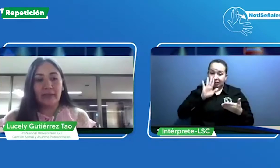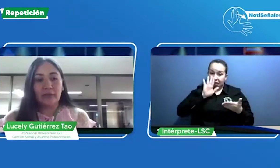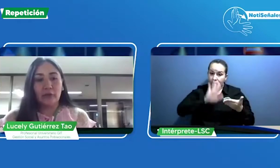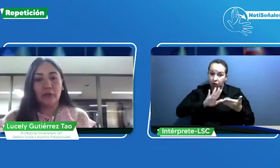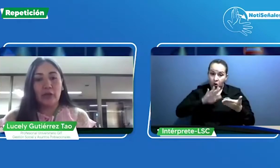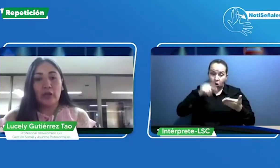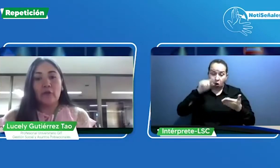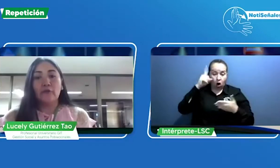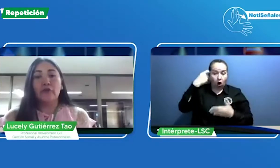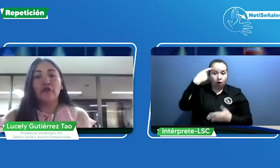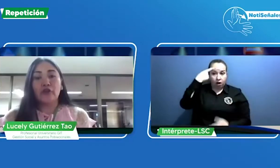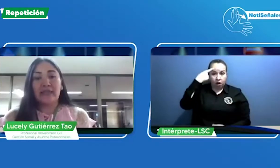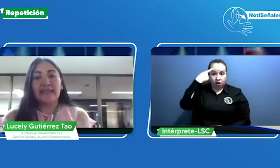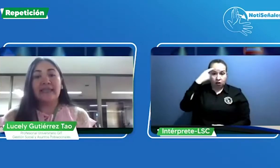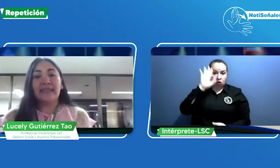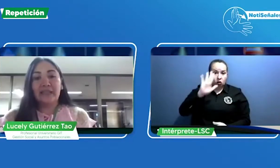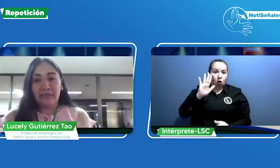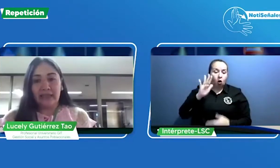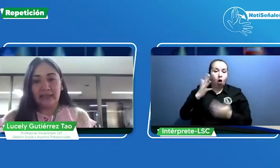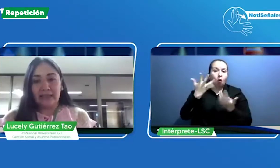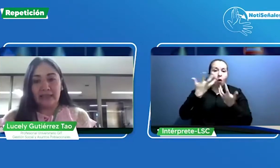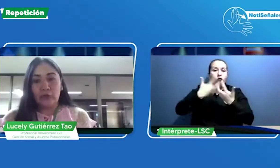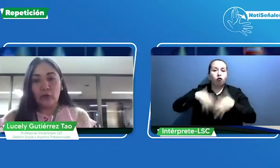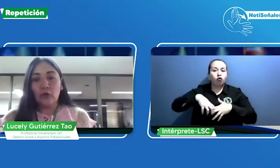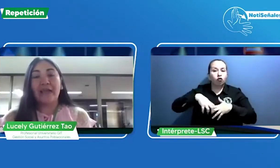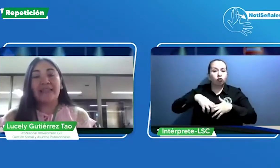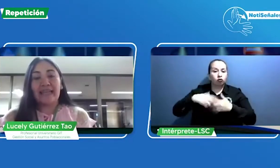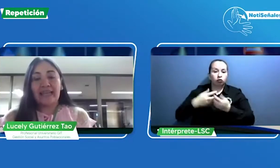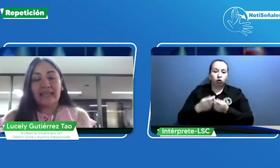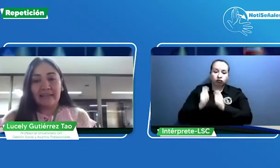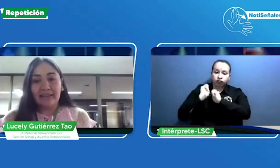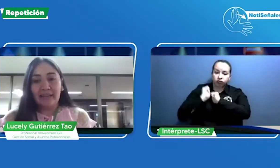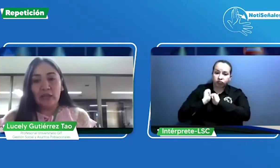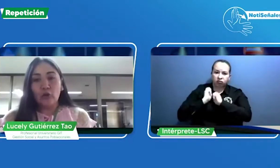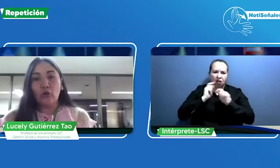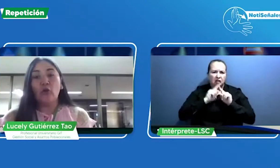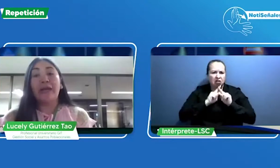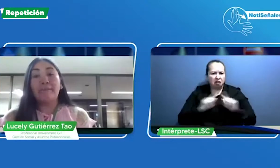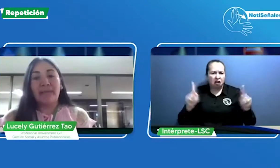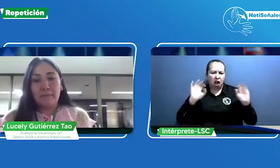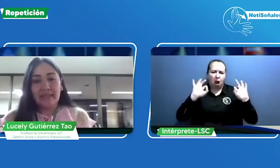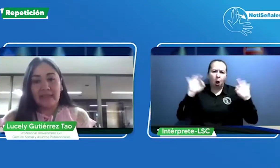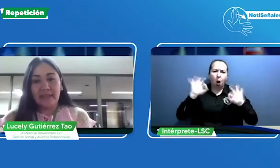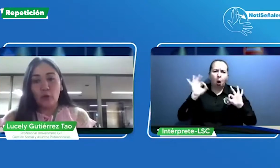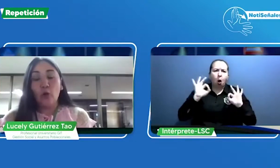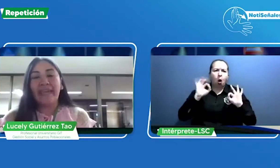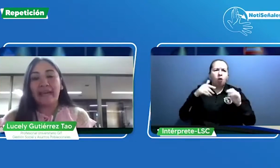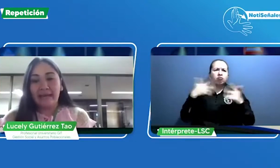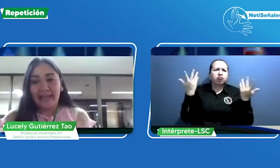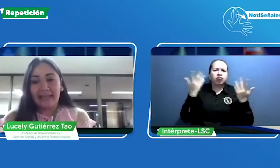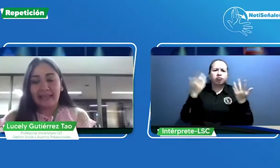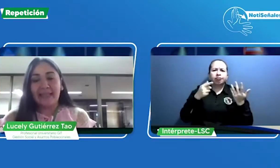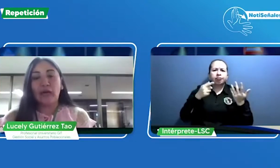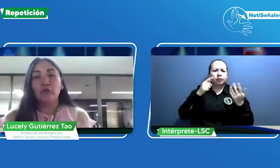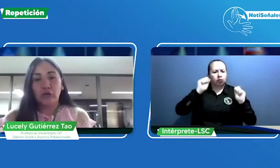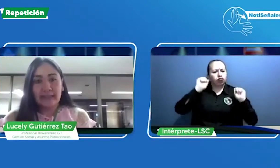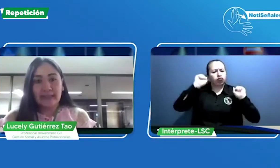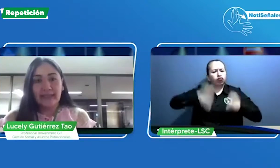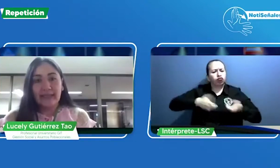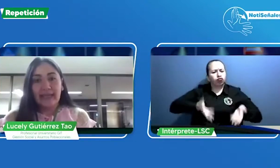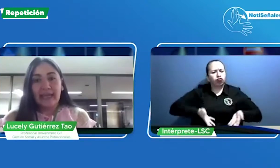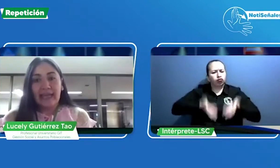la gobernación funciones diferentes o que tengan que ver o que permitan o que avalen, que